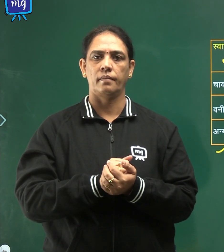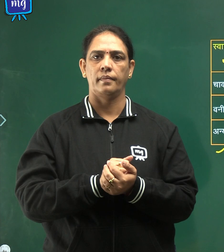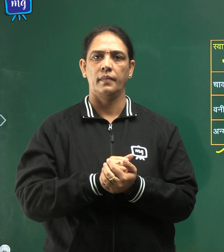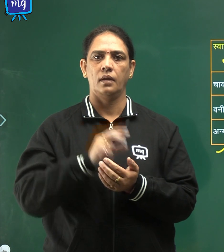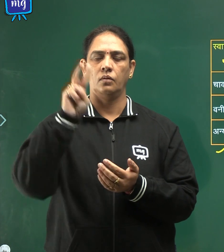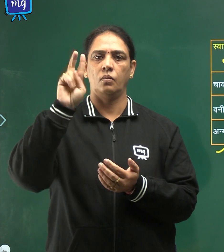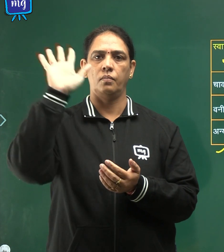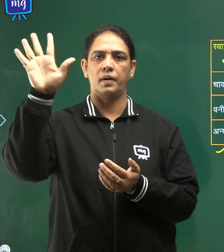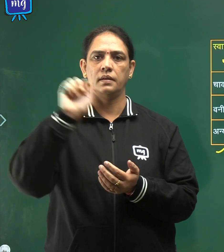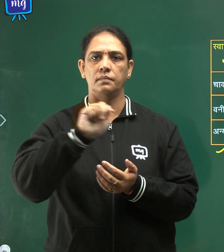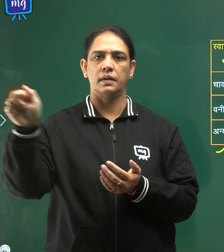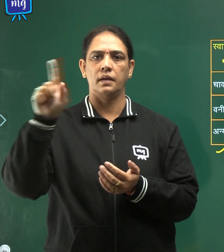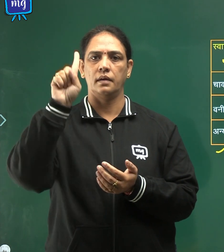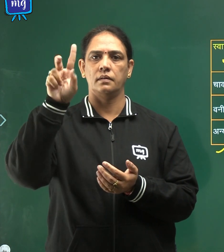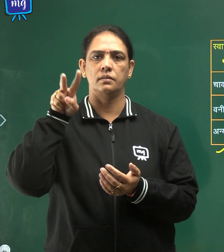25/100